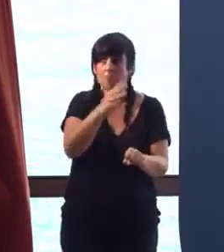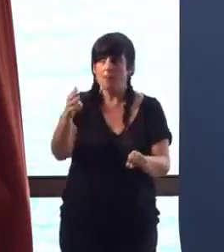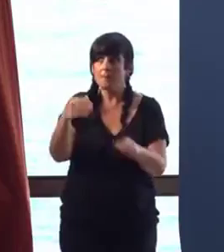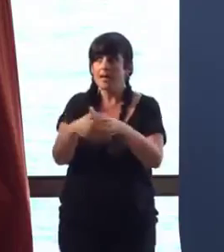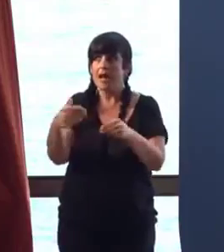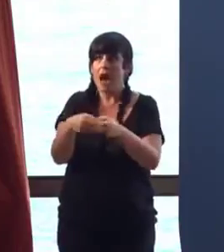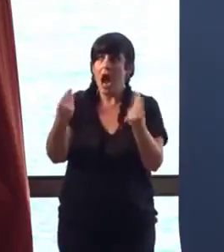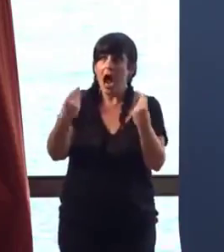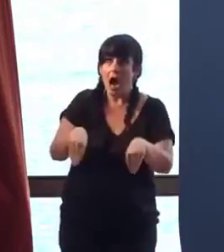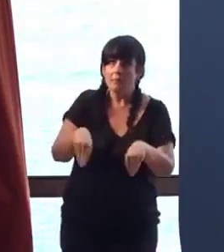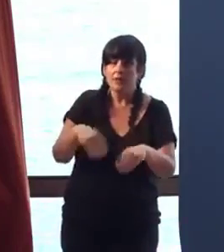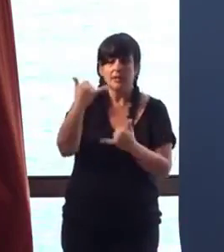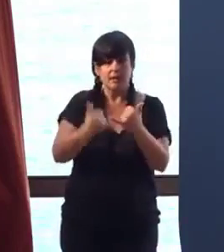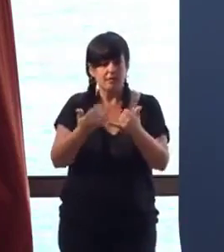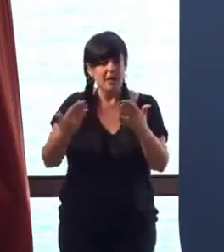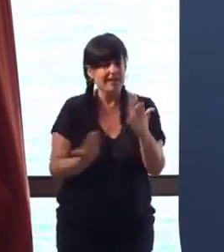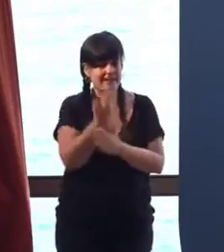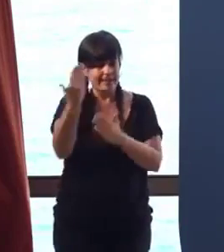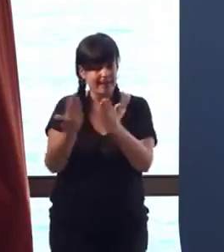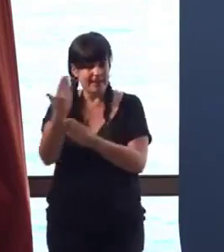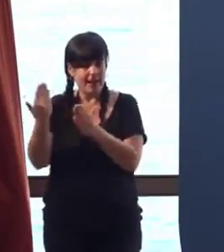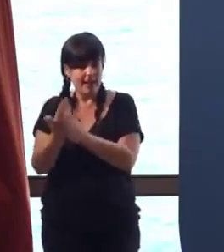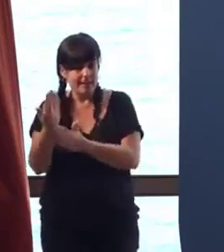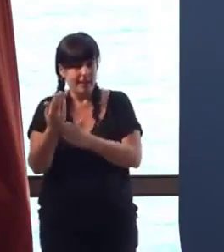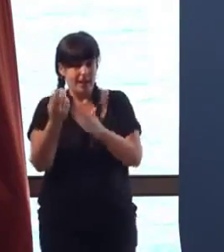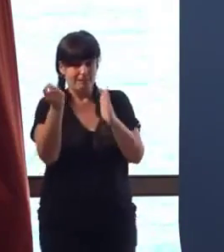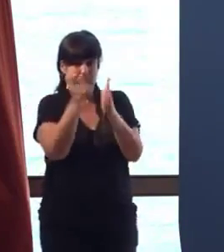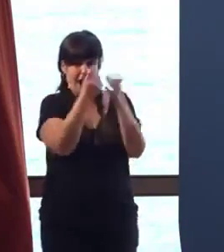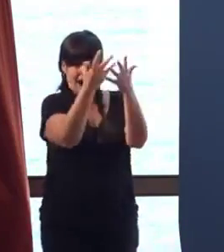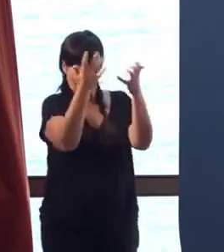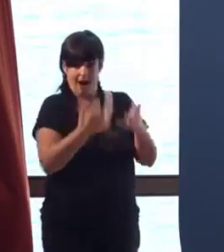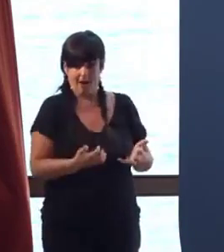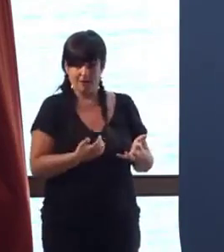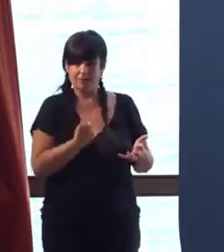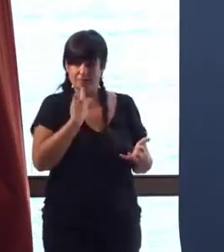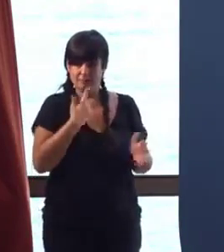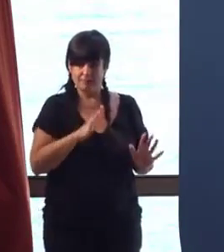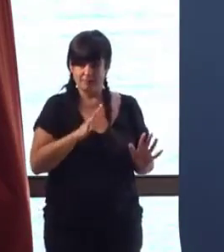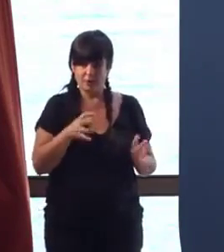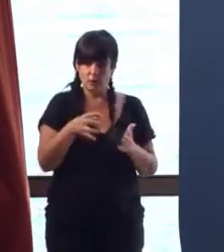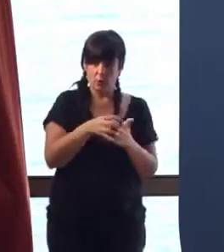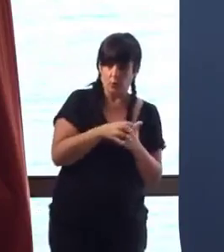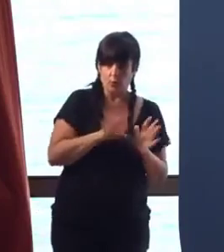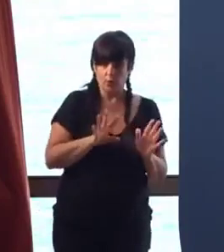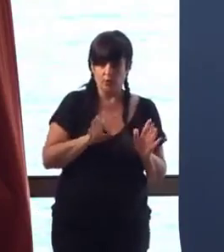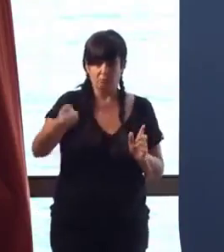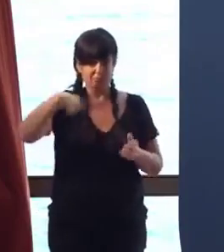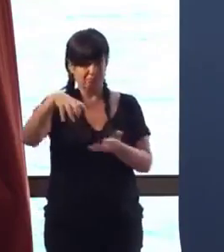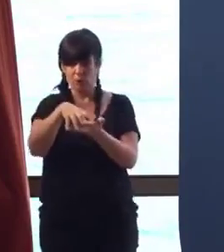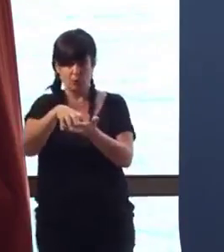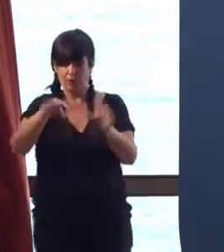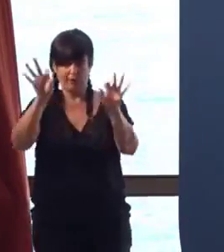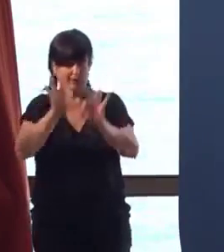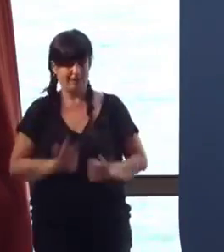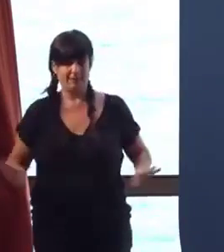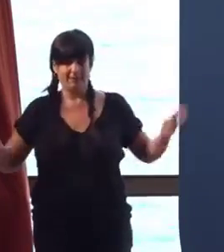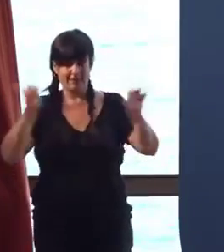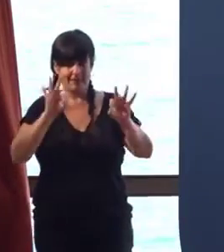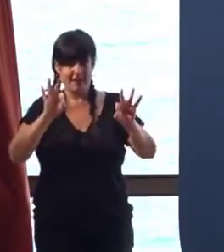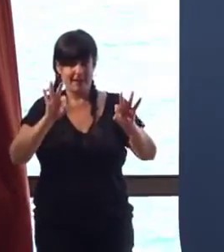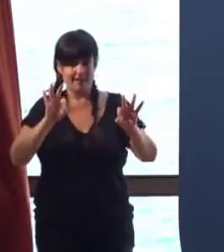día tras día los editoriales del Grupo Prisa. De esos dudan, porque en ese partido hay dudas. Nosotros no tenemos ninguna duda y nadie